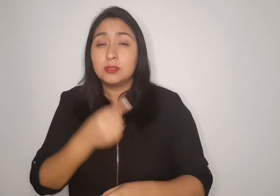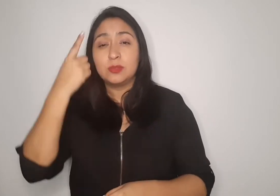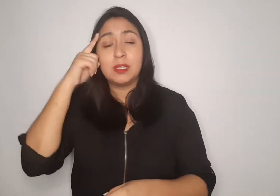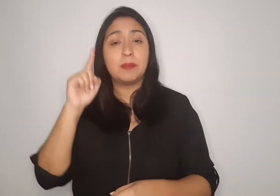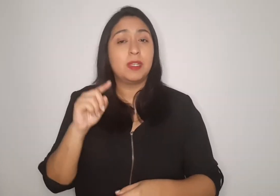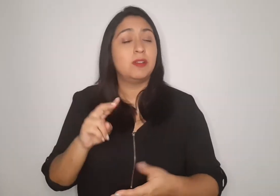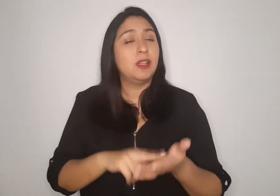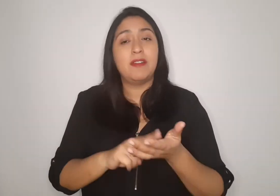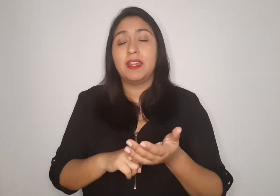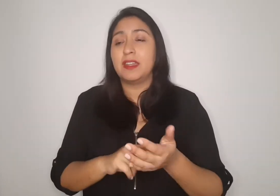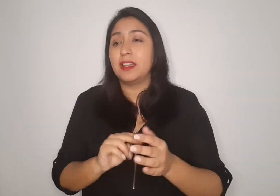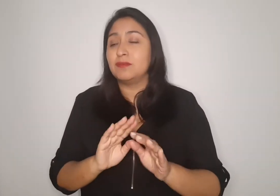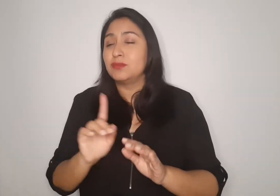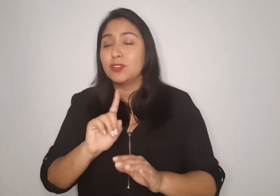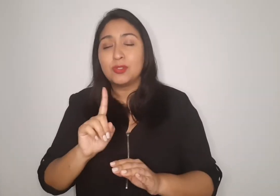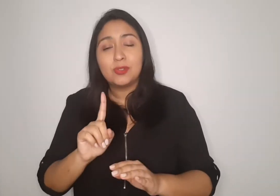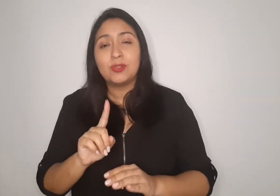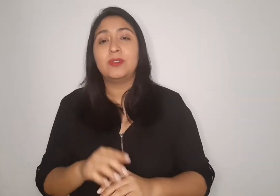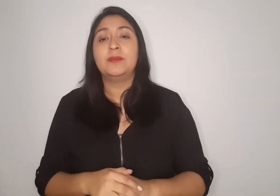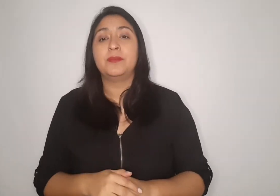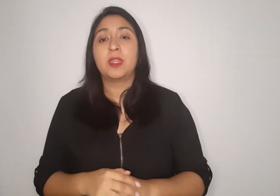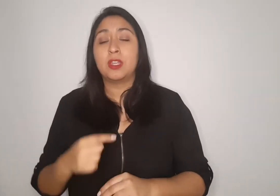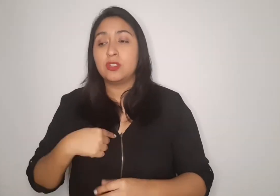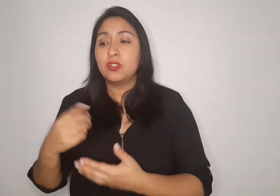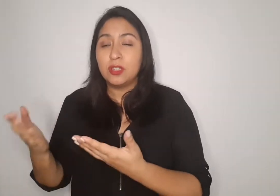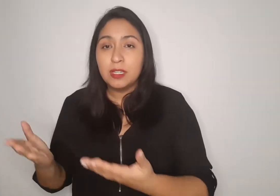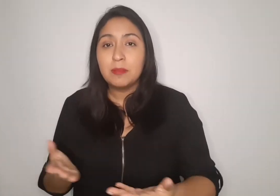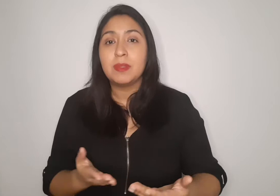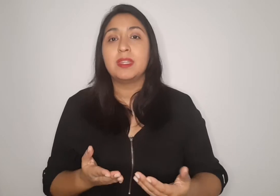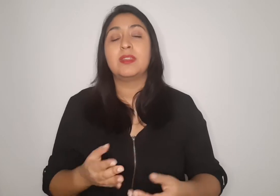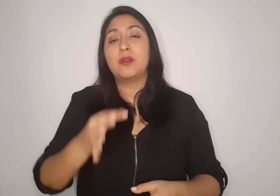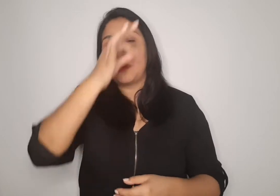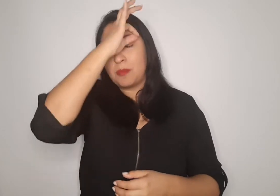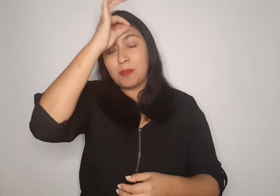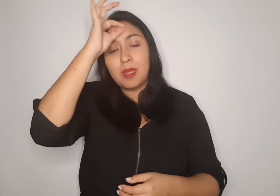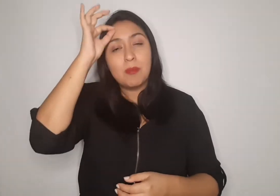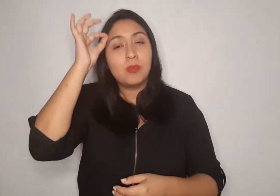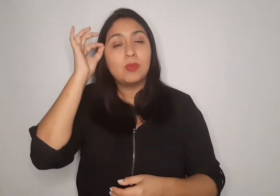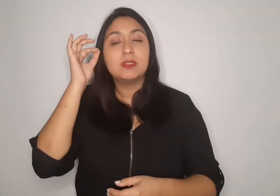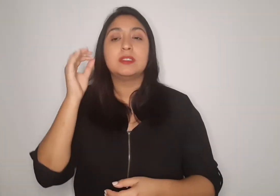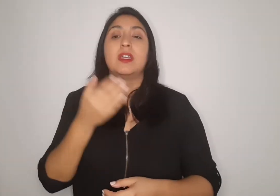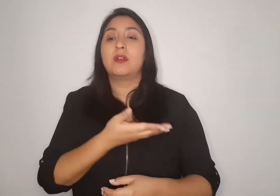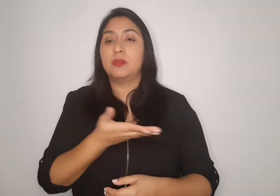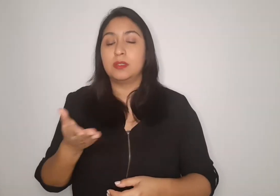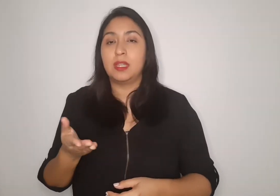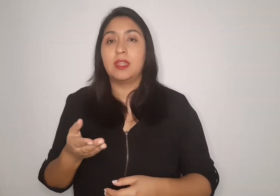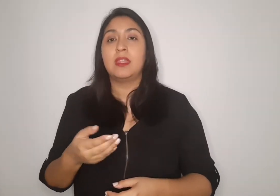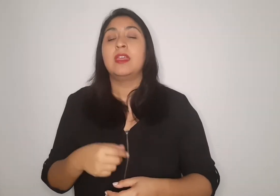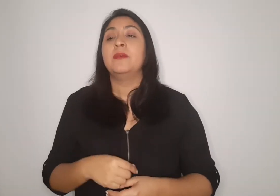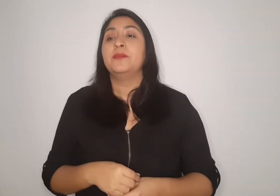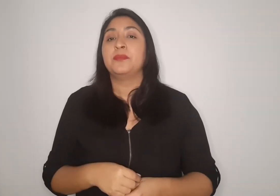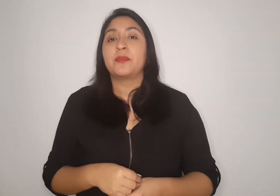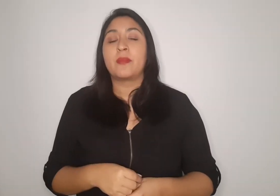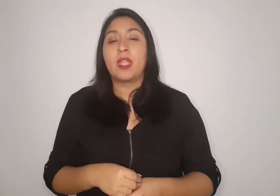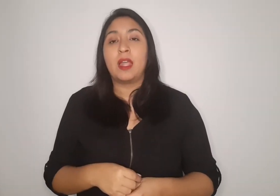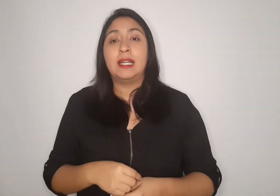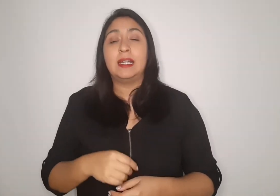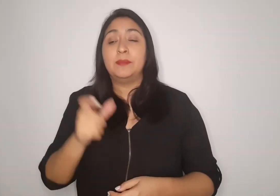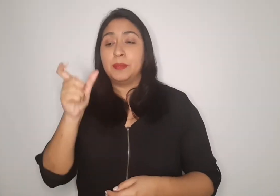mente, y los invito a que sean mapuches, que también lo son de cierta modo. Somos primos, mapuches y chilenos.